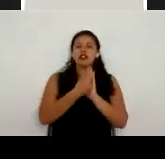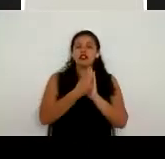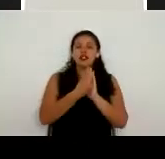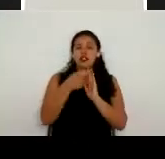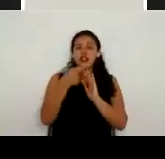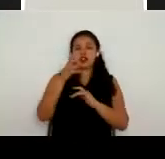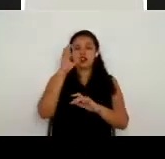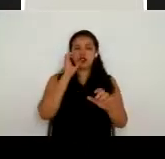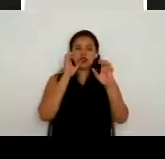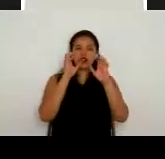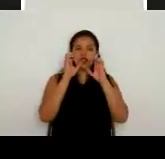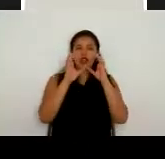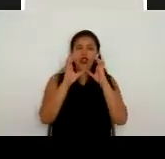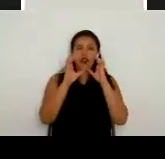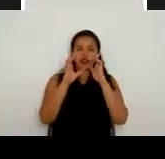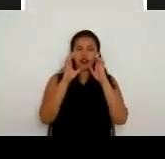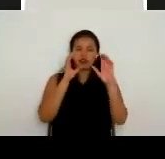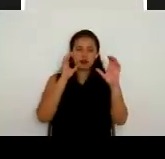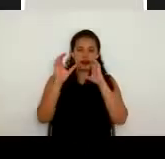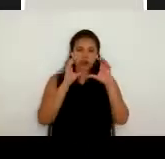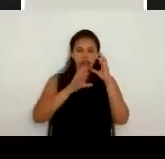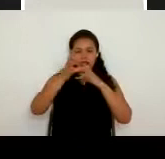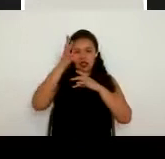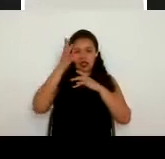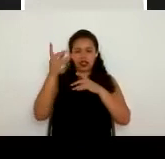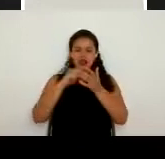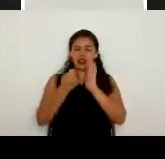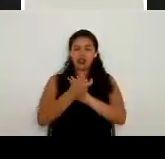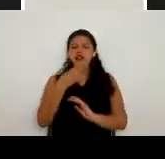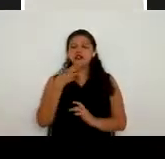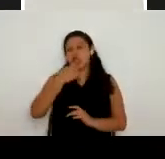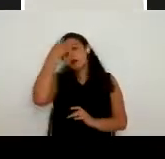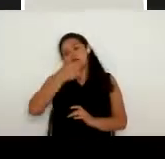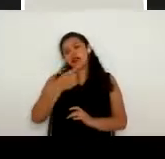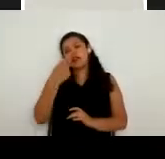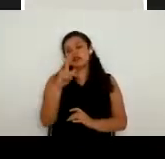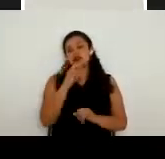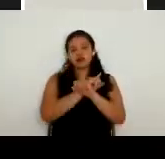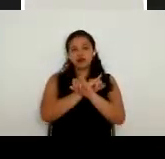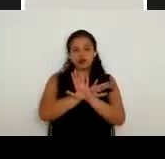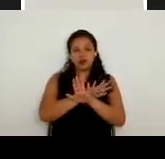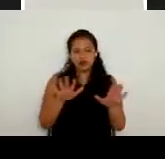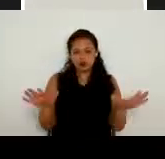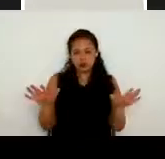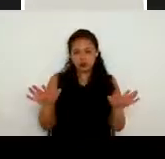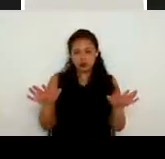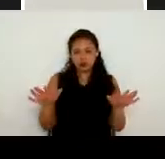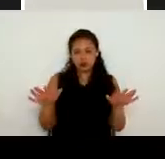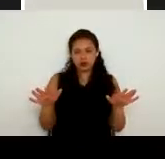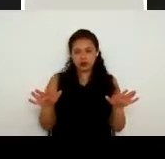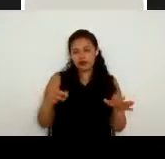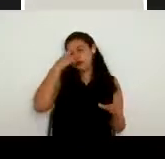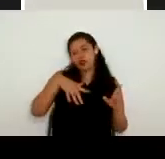comunicación para poder obtener la información con relación a la situación